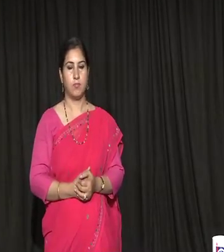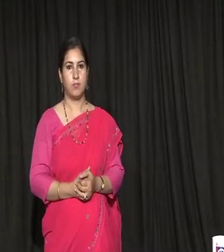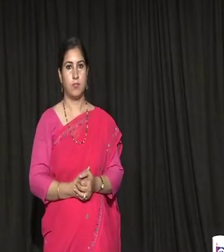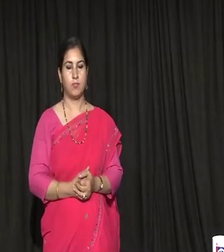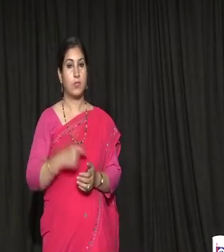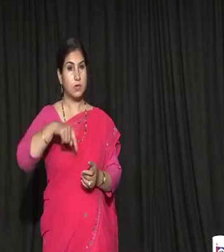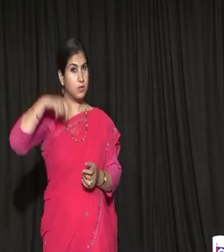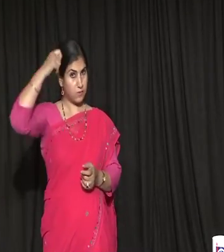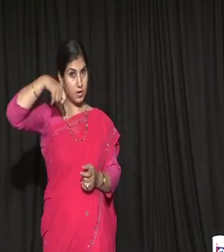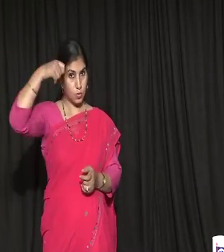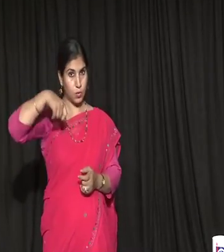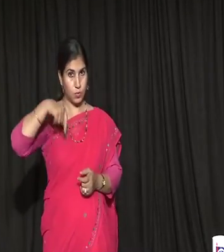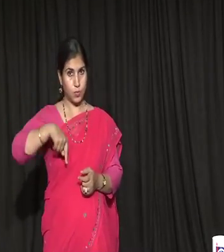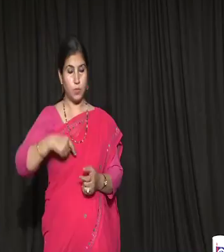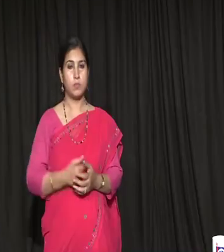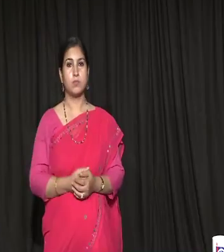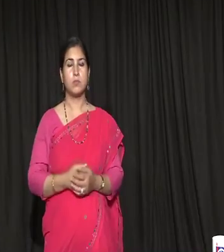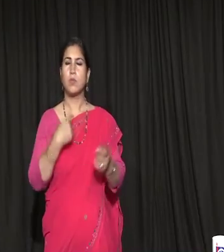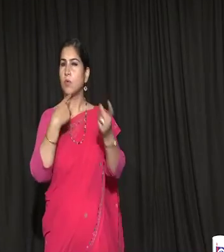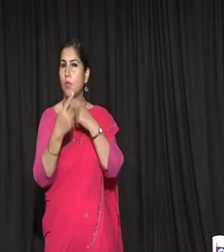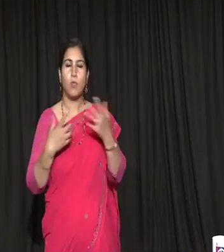In this video, we are going to learn